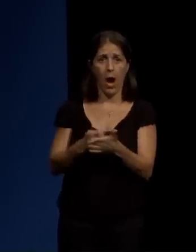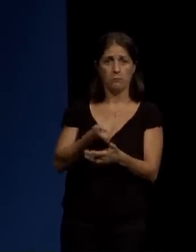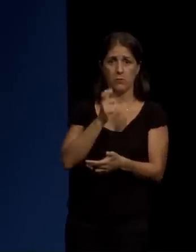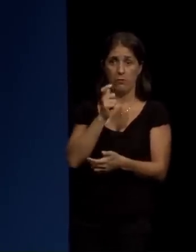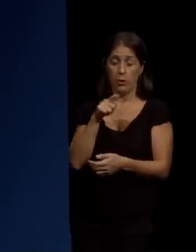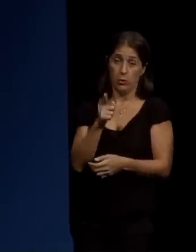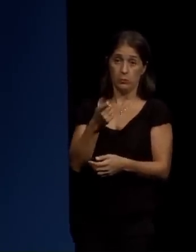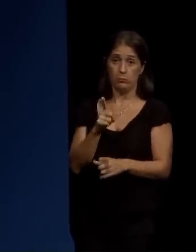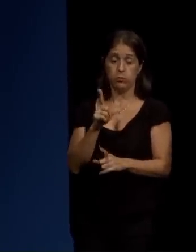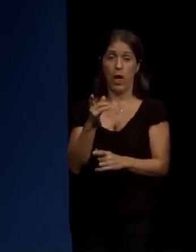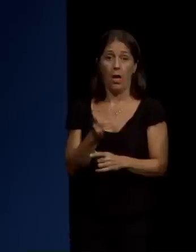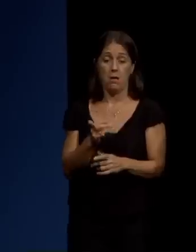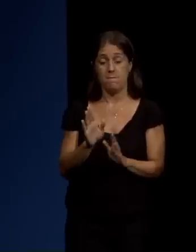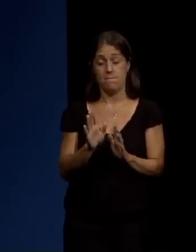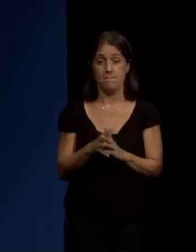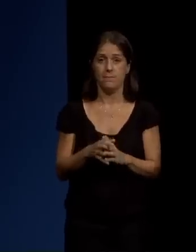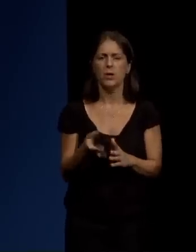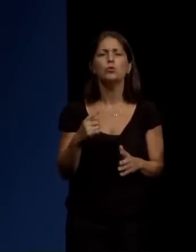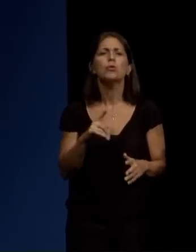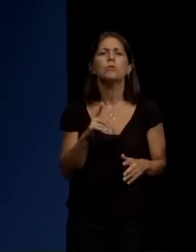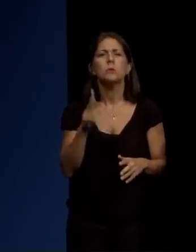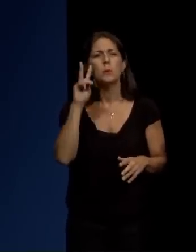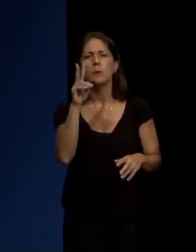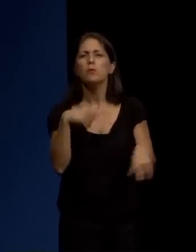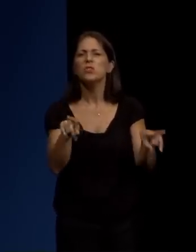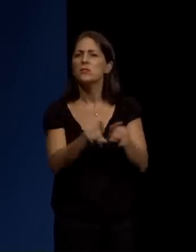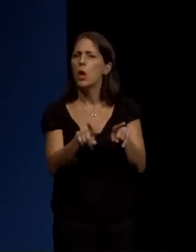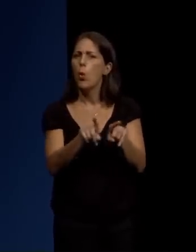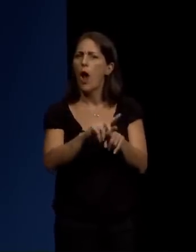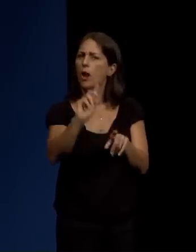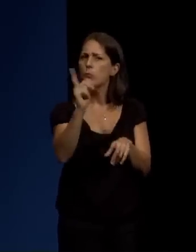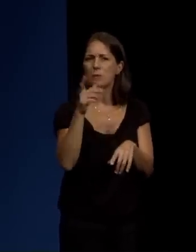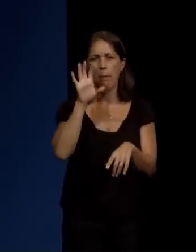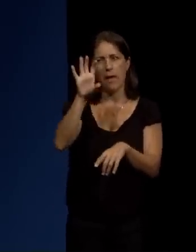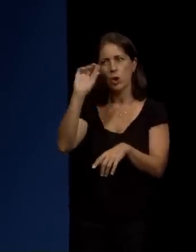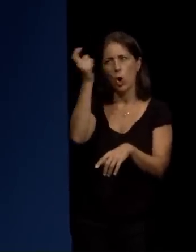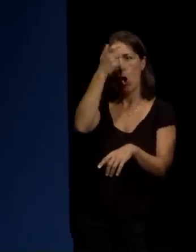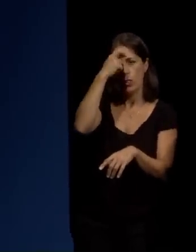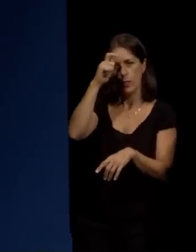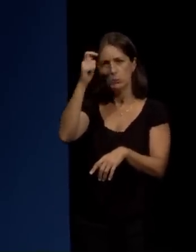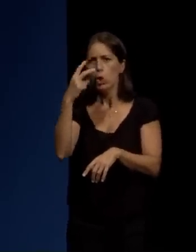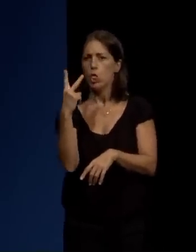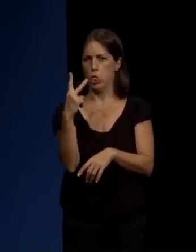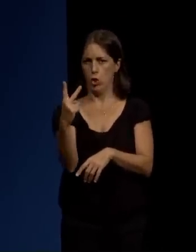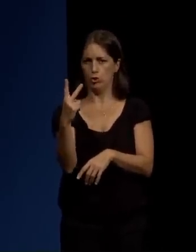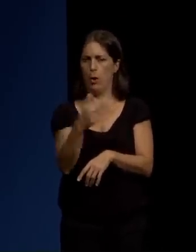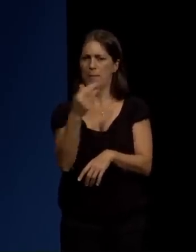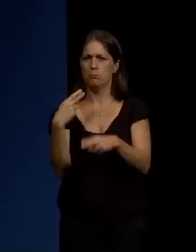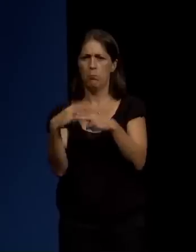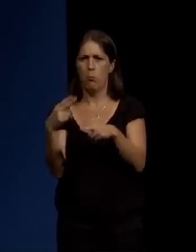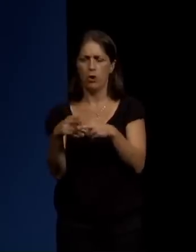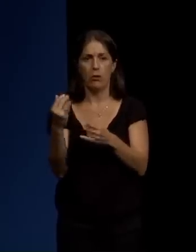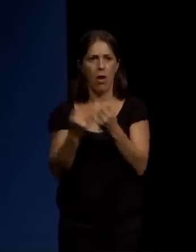malia que parecera isto segundo, puidemos ver dúas concepcións do país e da política. Dúas